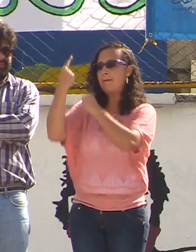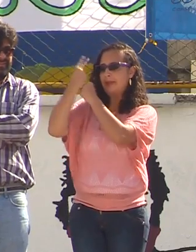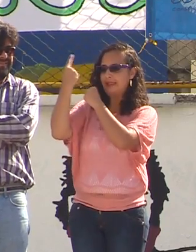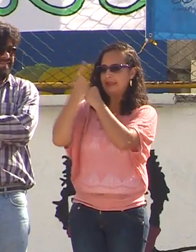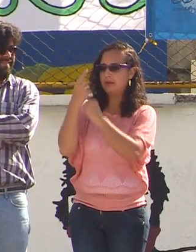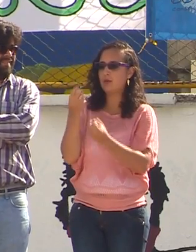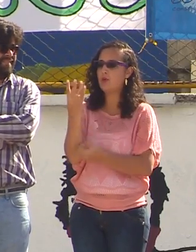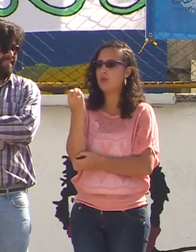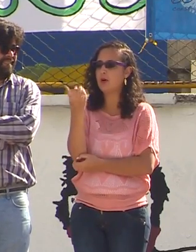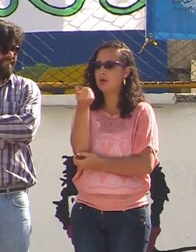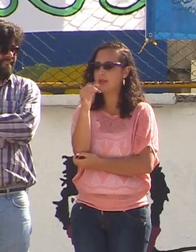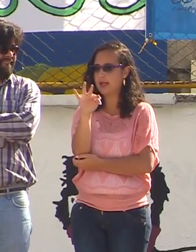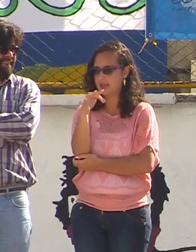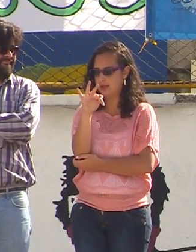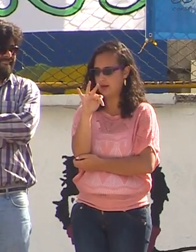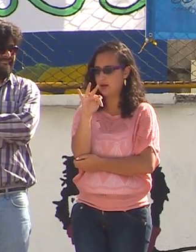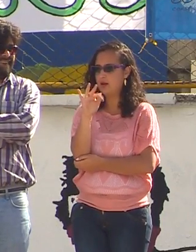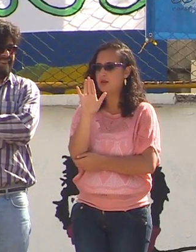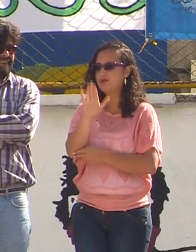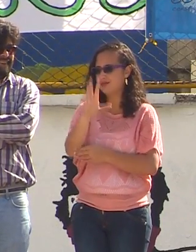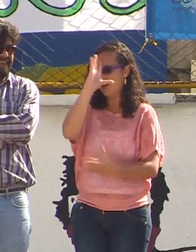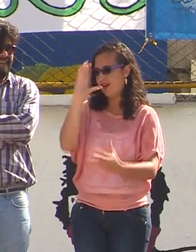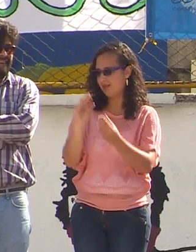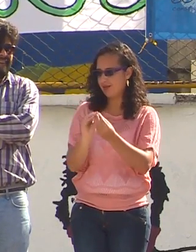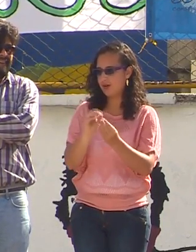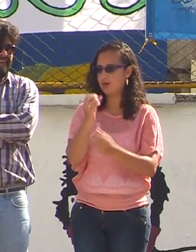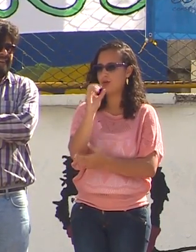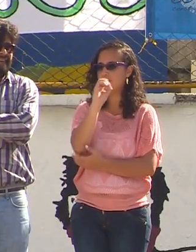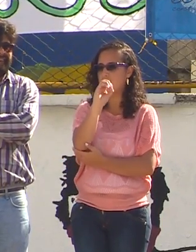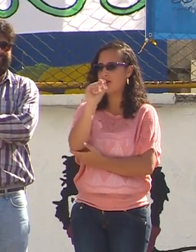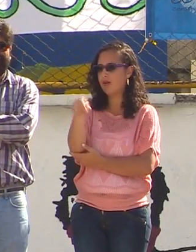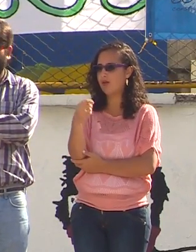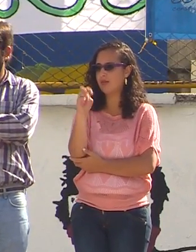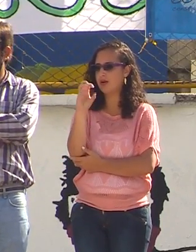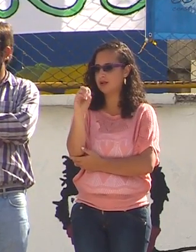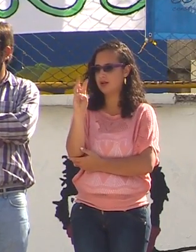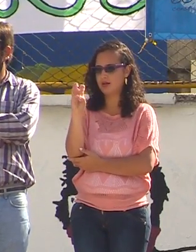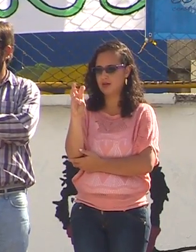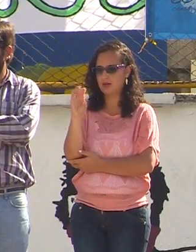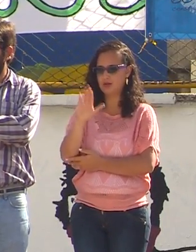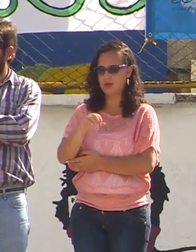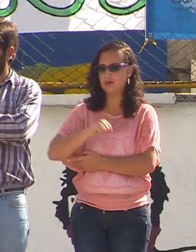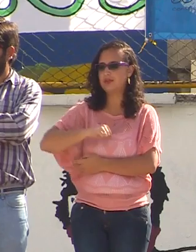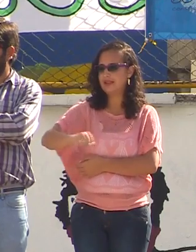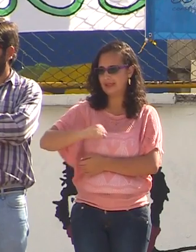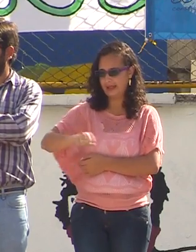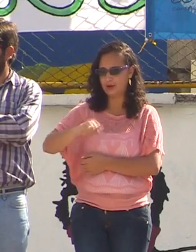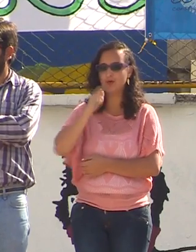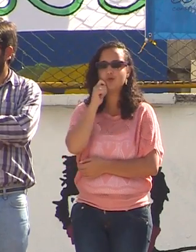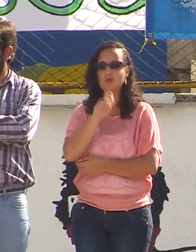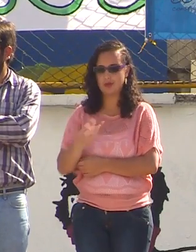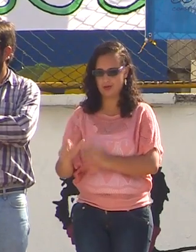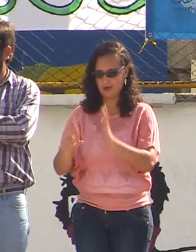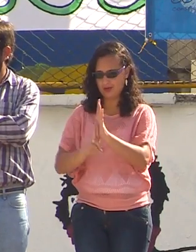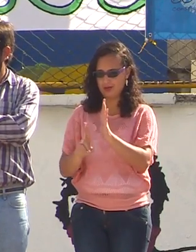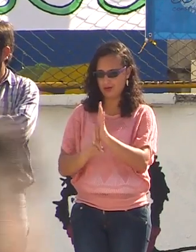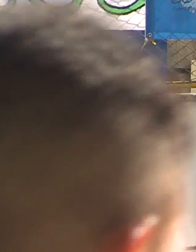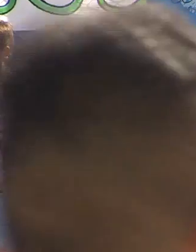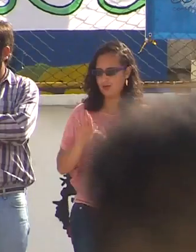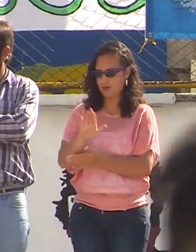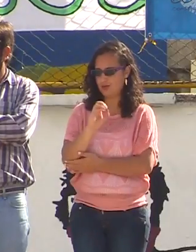la resolución 108 de la Comisión Interamericana de Derechos Humanos,